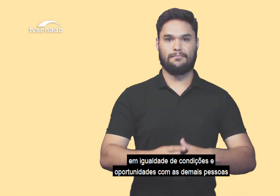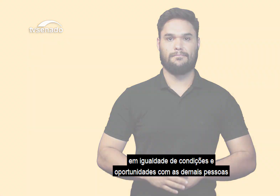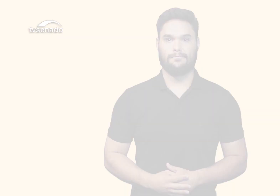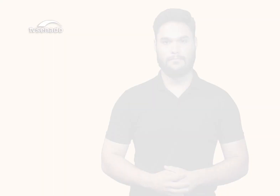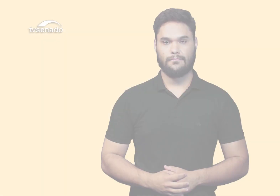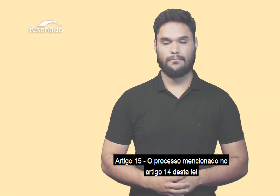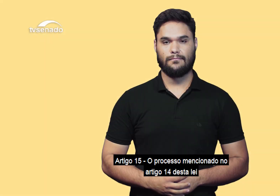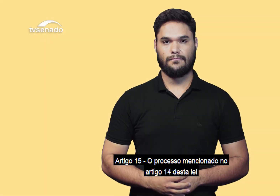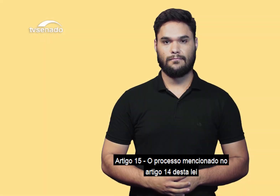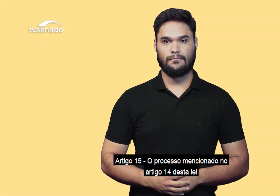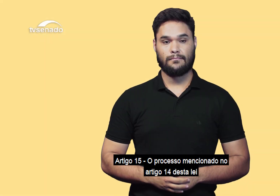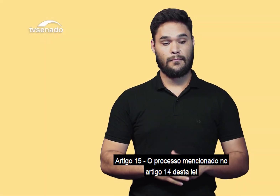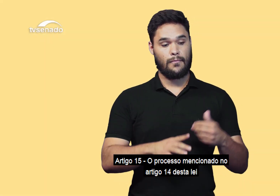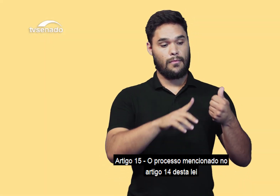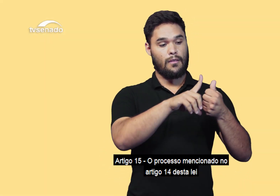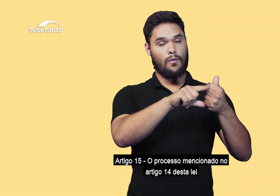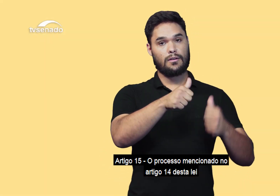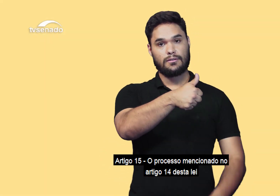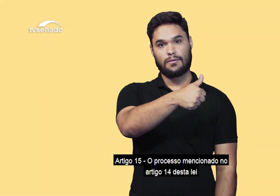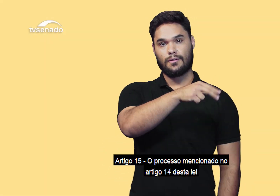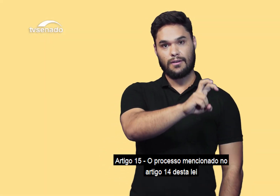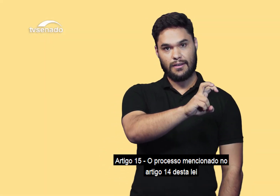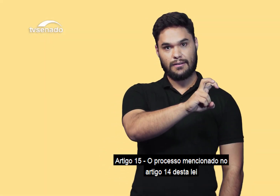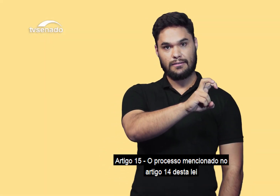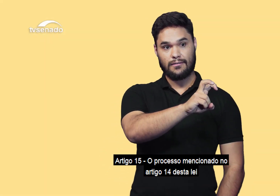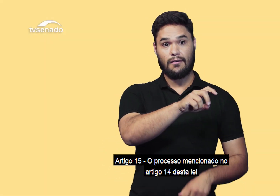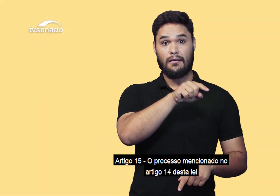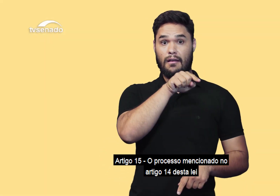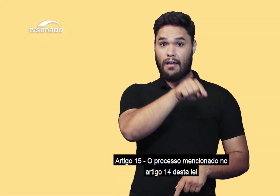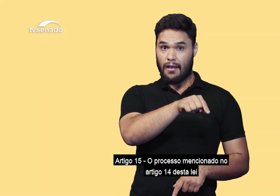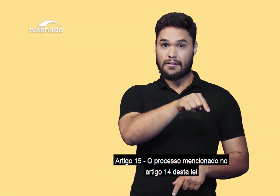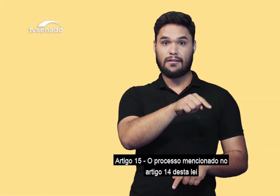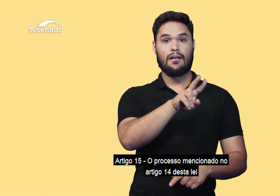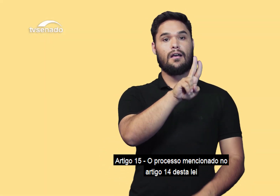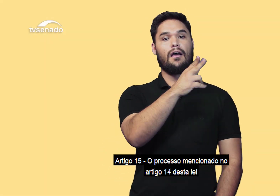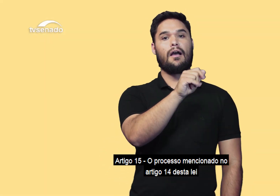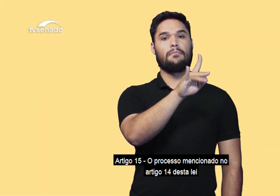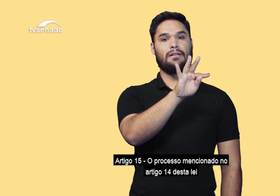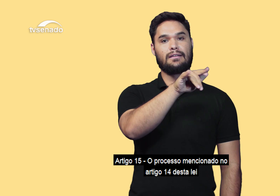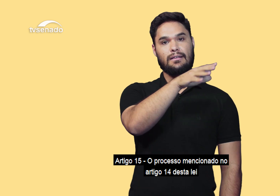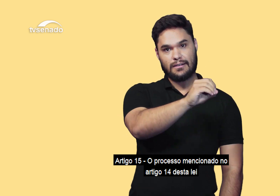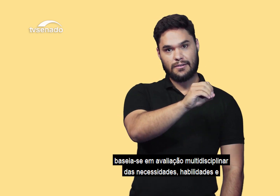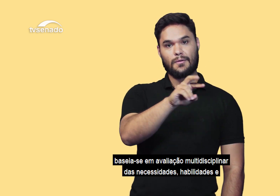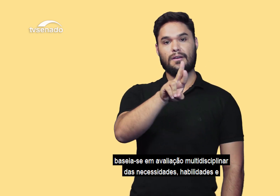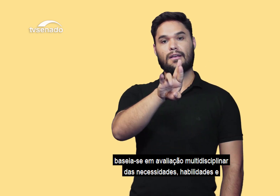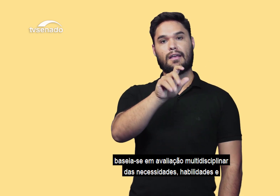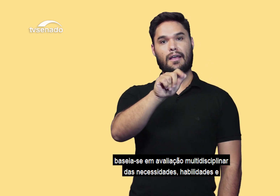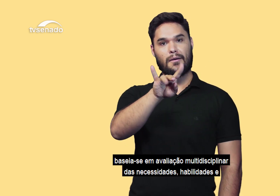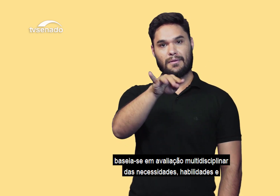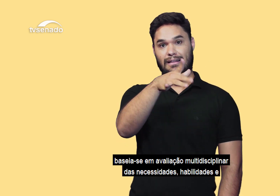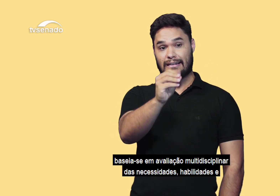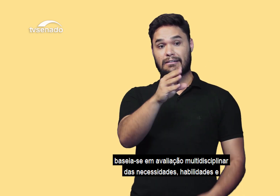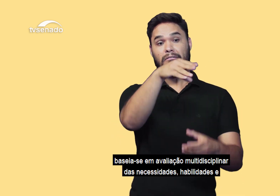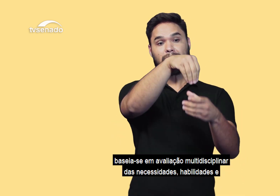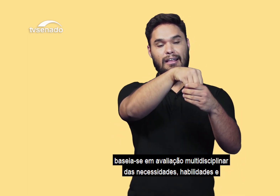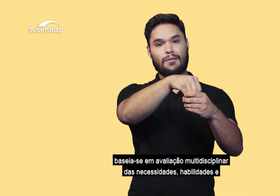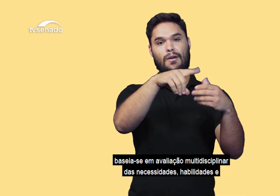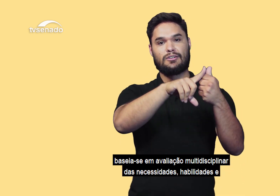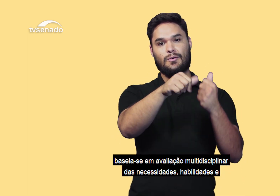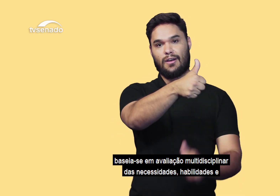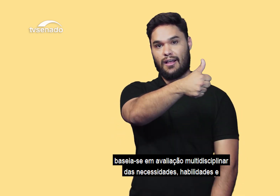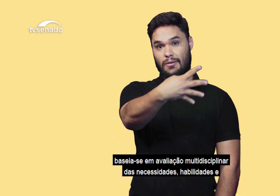Artigo 15. O processo mencionado no artigo 14 desta lei baseia-se em